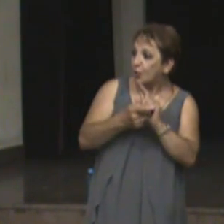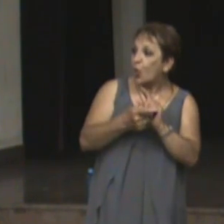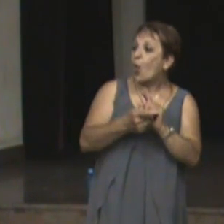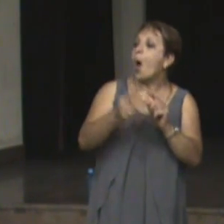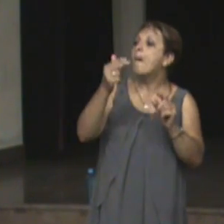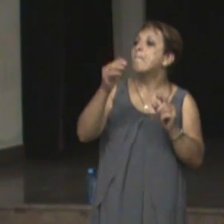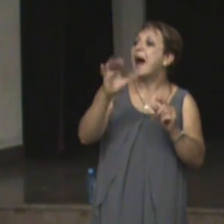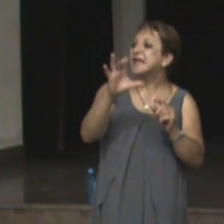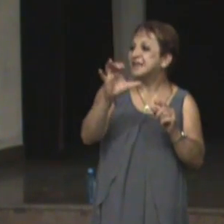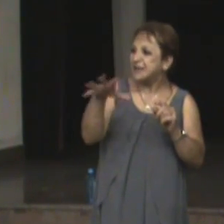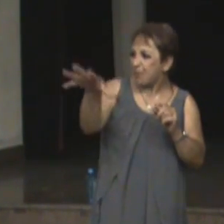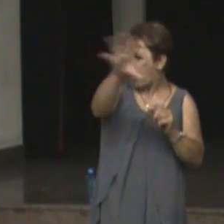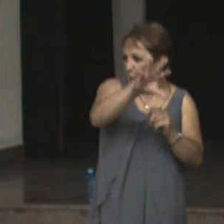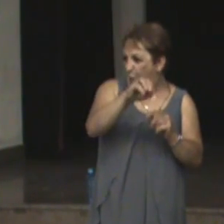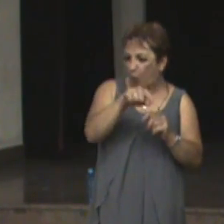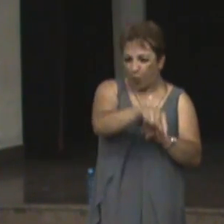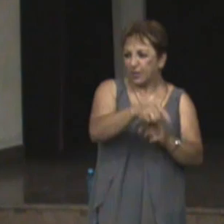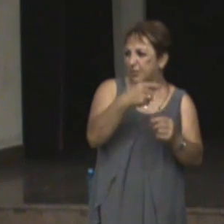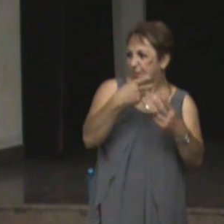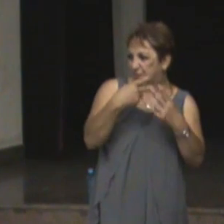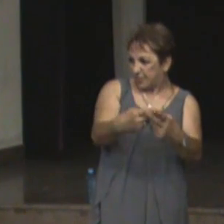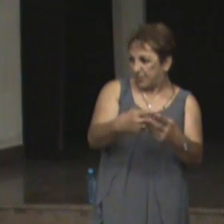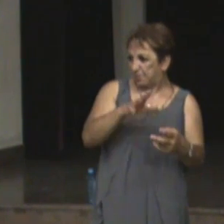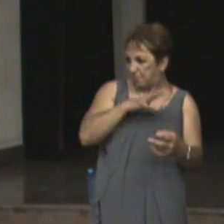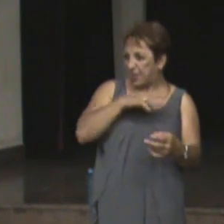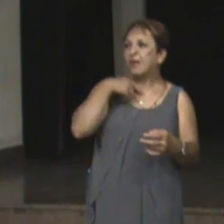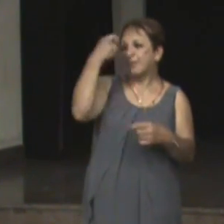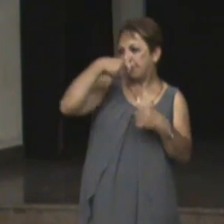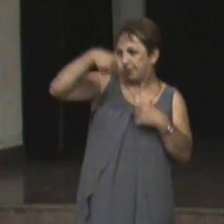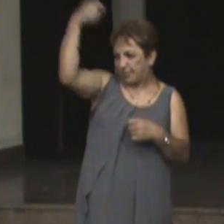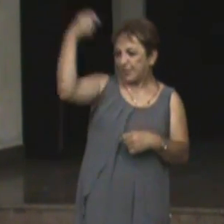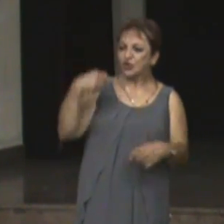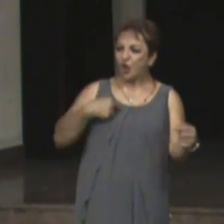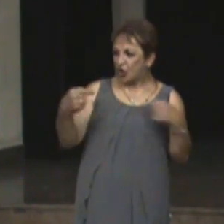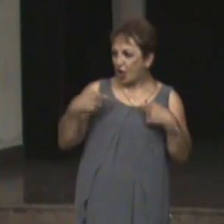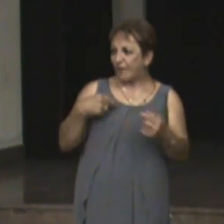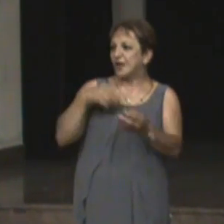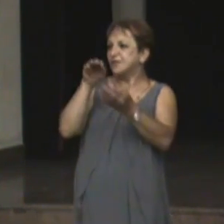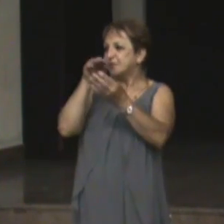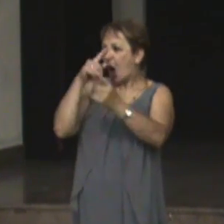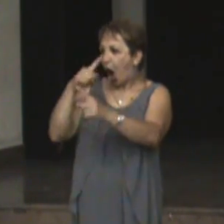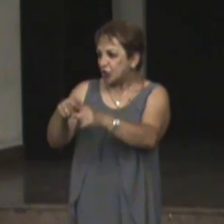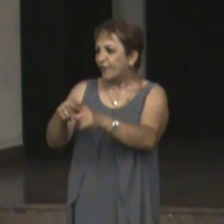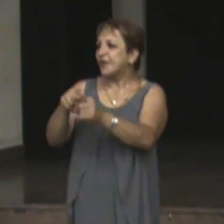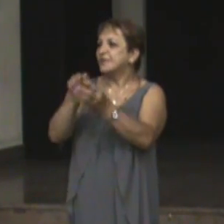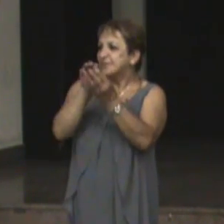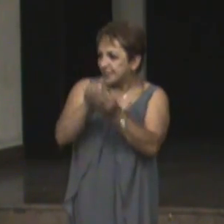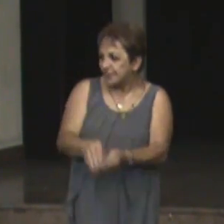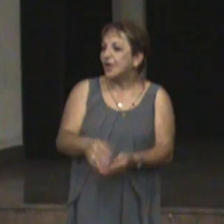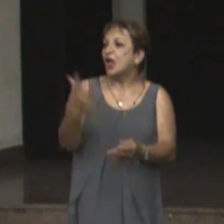Փարիսեցիների կողմից դատապարտվեց մահվան, չարչարվեց, խաչվեց և երրորդ օրը պատմություն